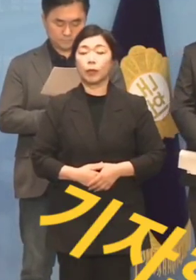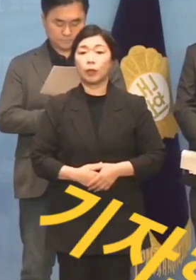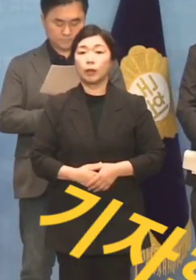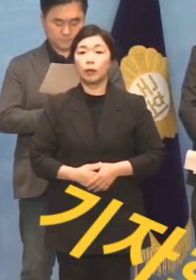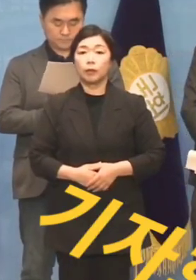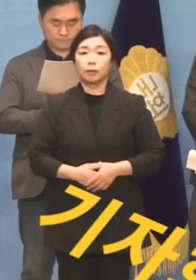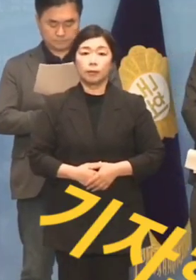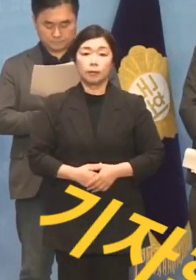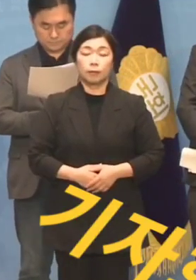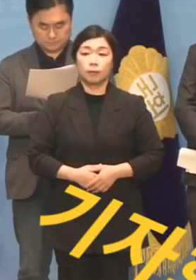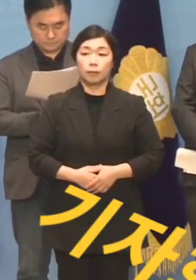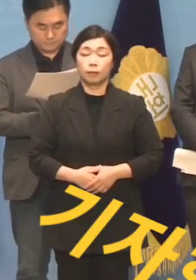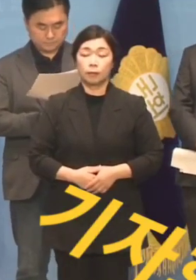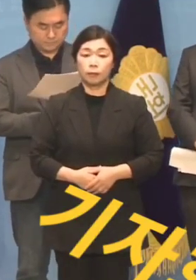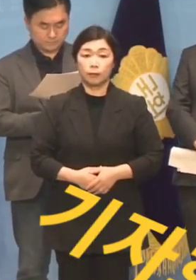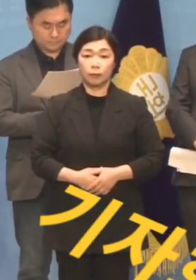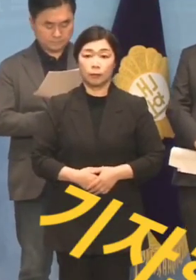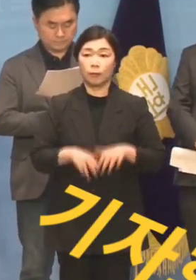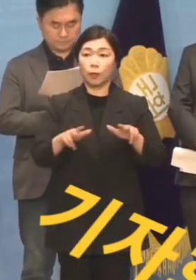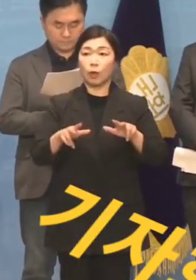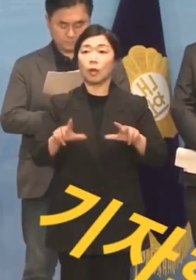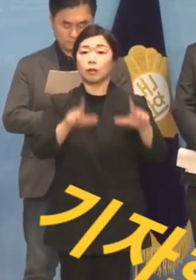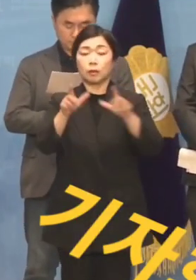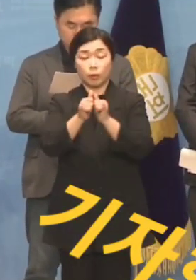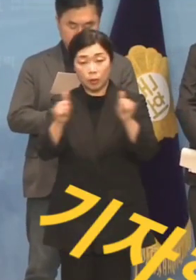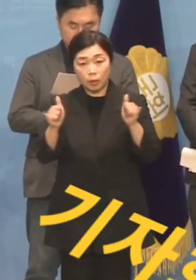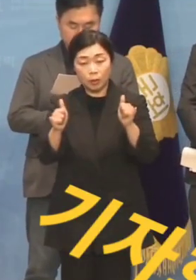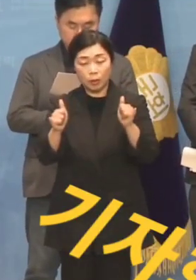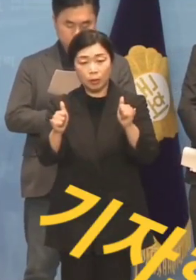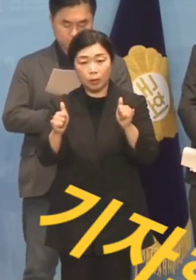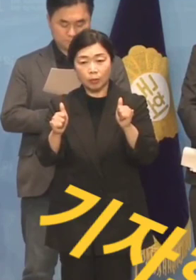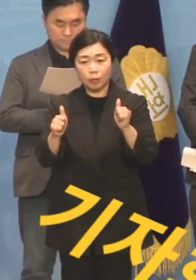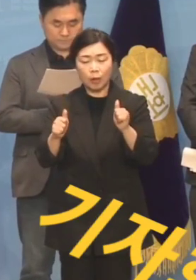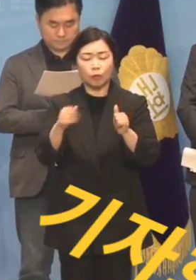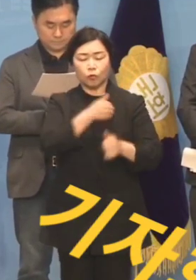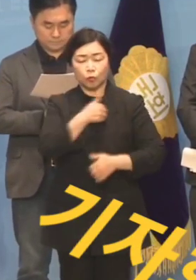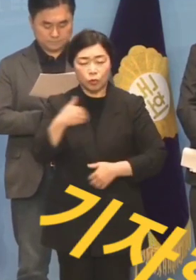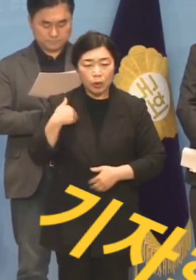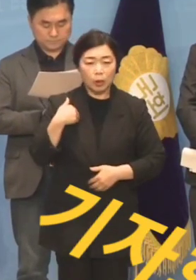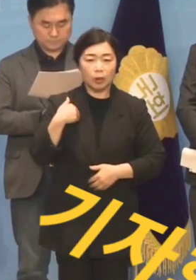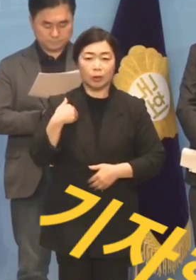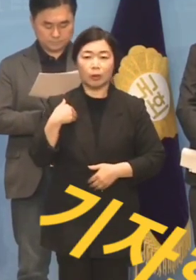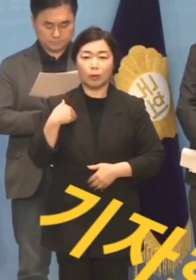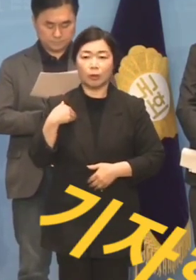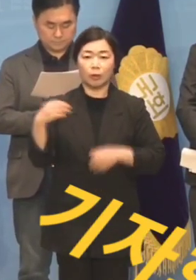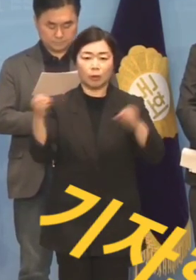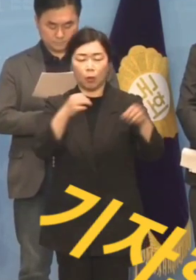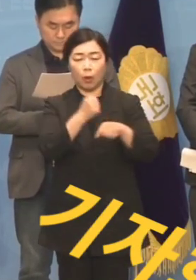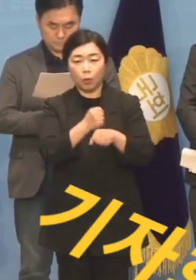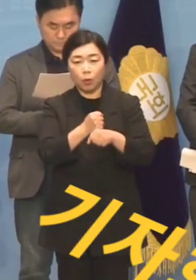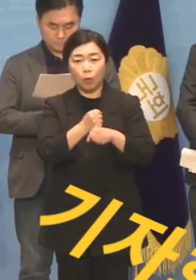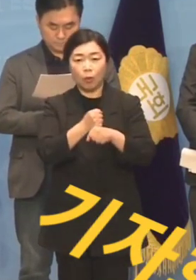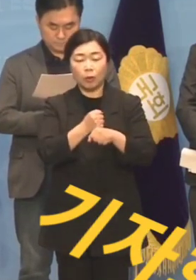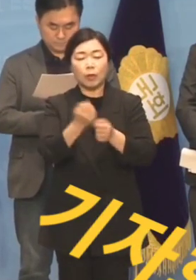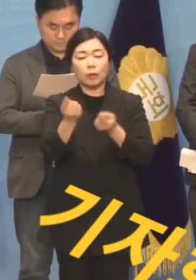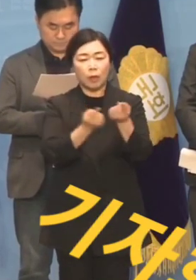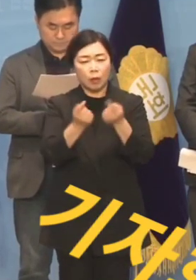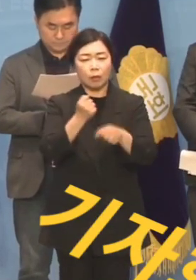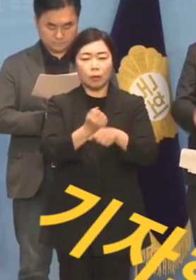예. 네. 시민을 폭넓게 대의하고 대화와 타협의 정치가